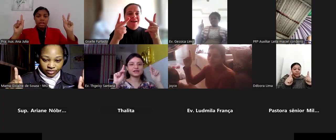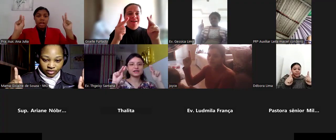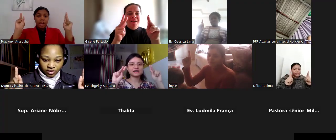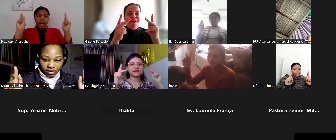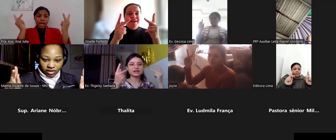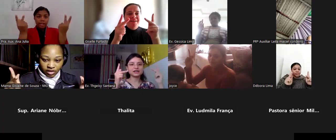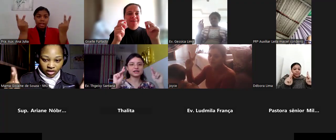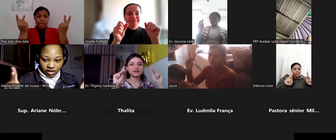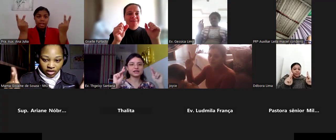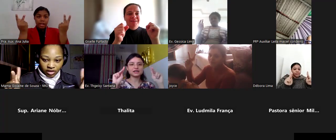H,